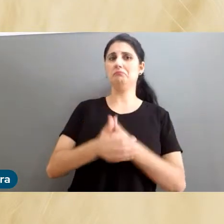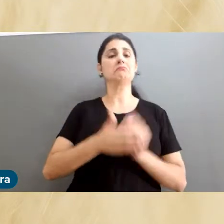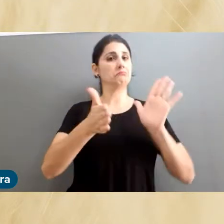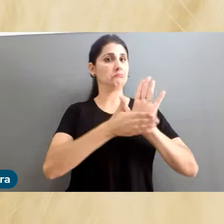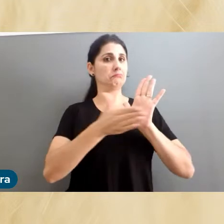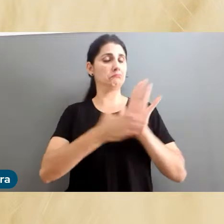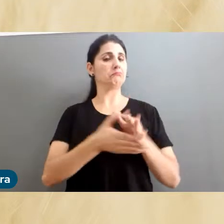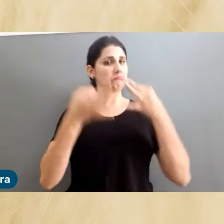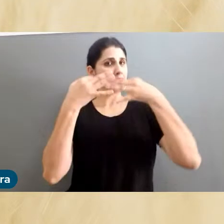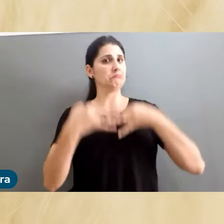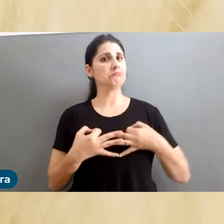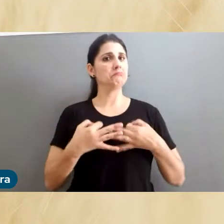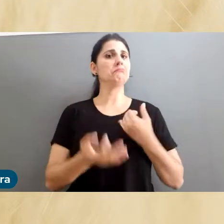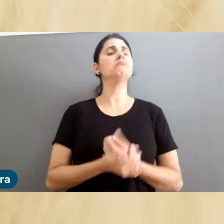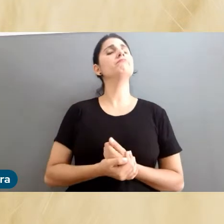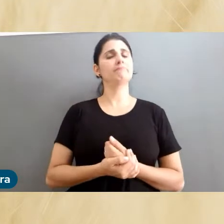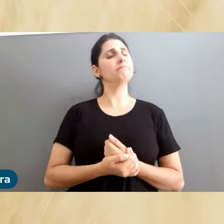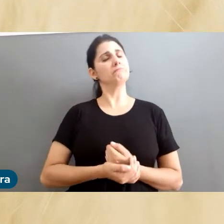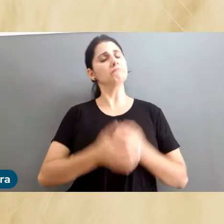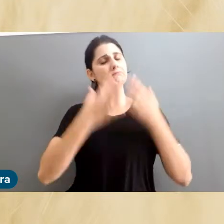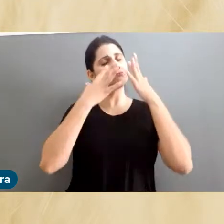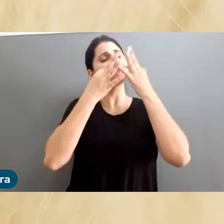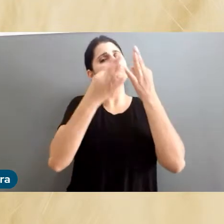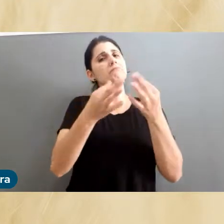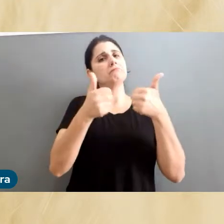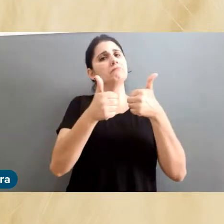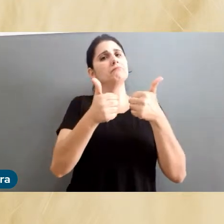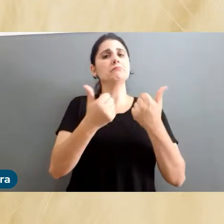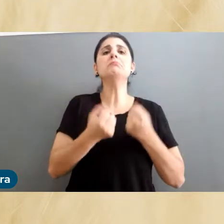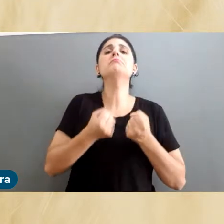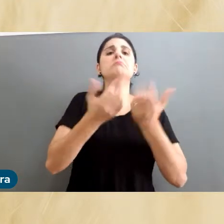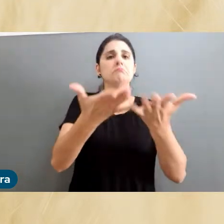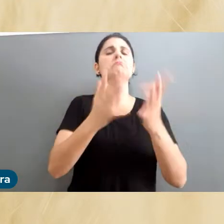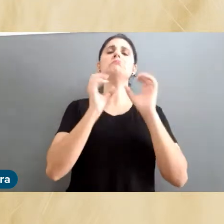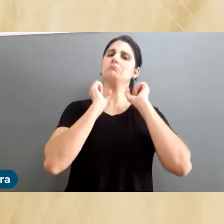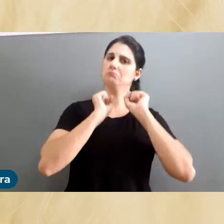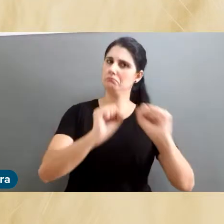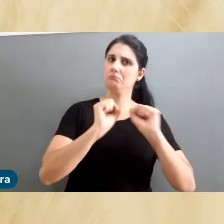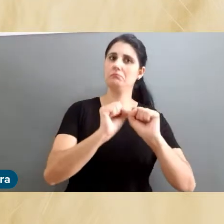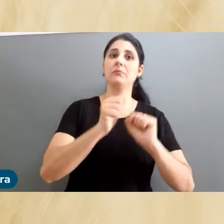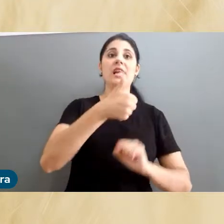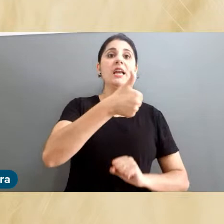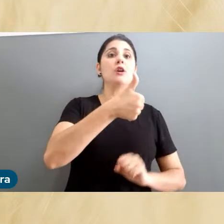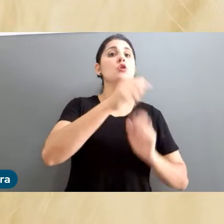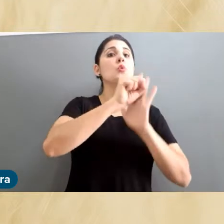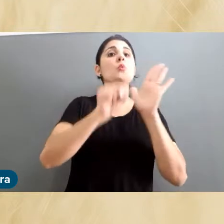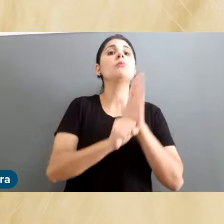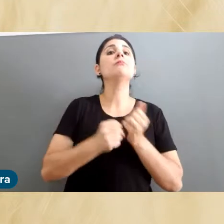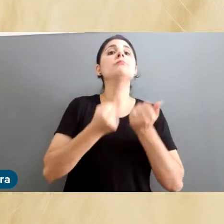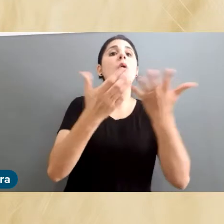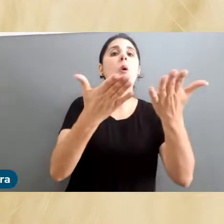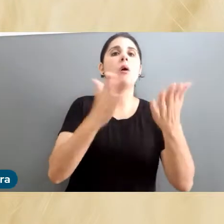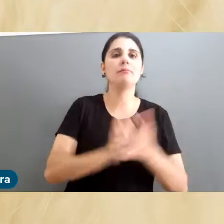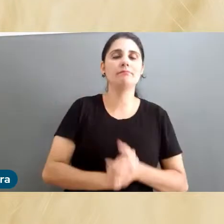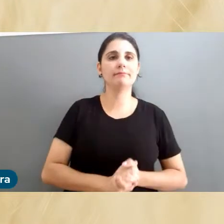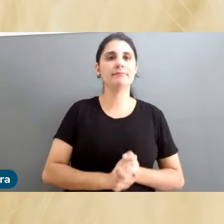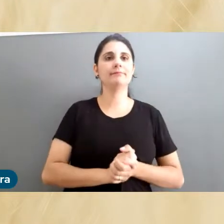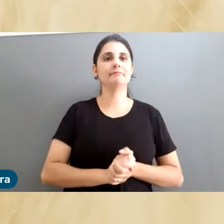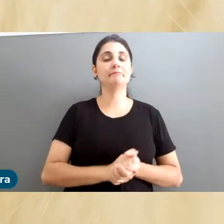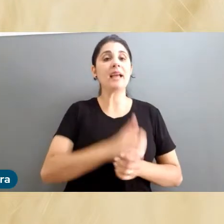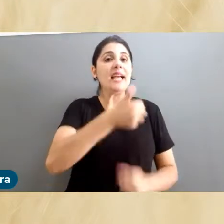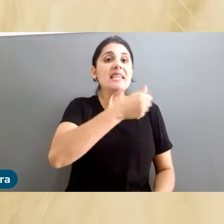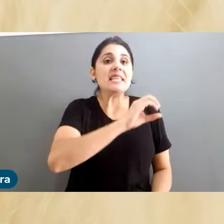a empreitada merece atenção, eu te concedo 100 anos. Gente,